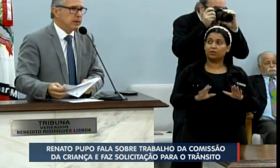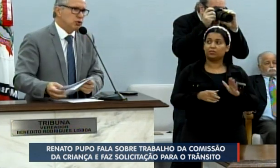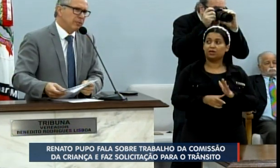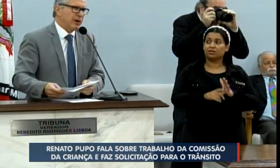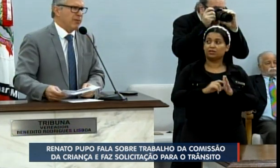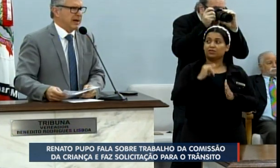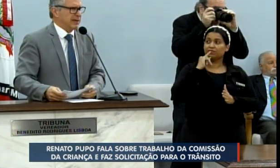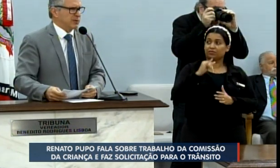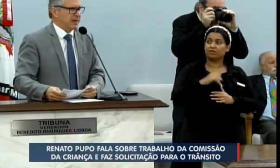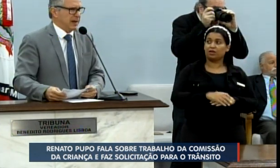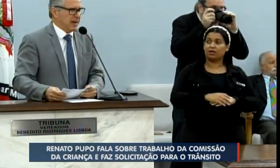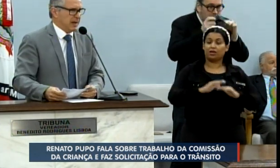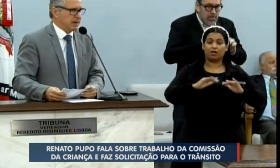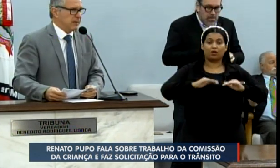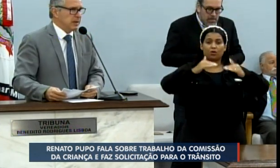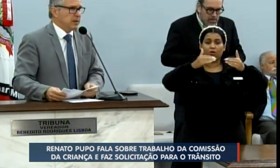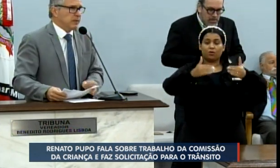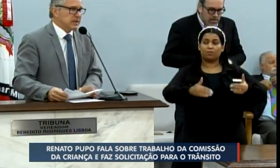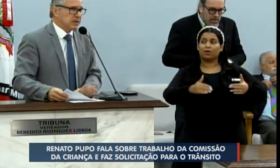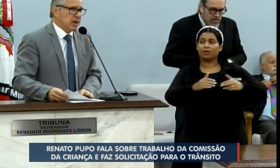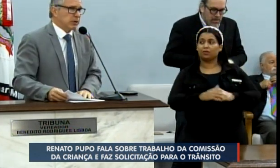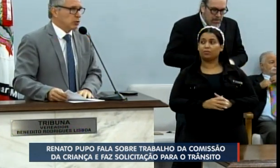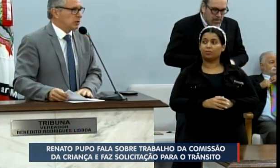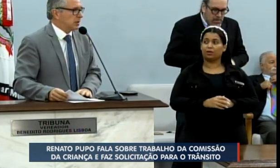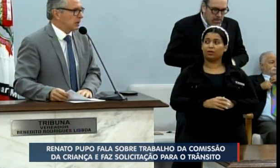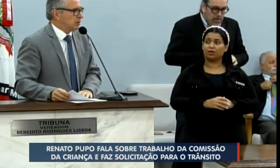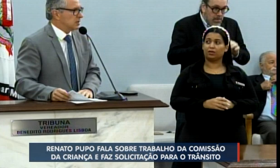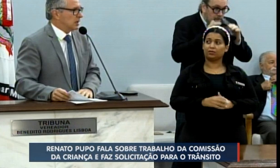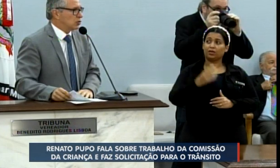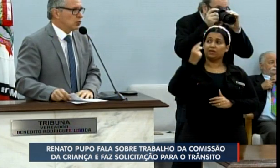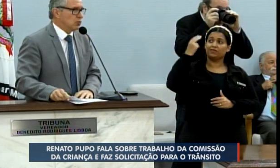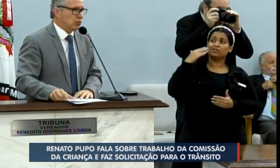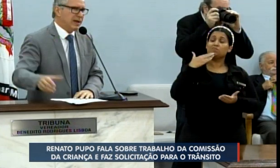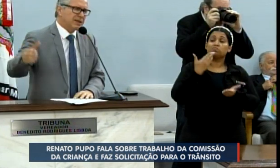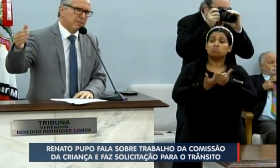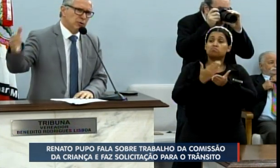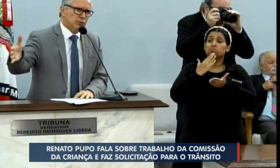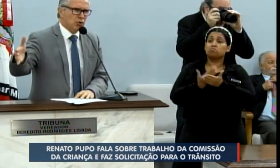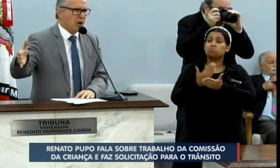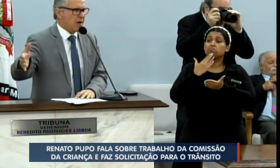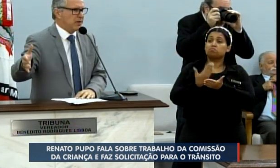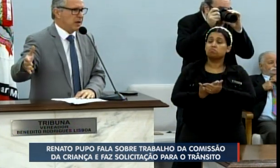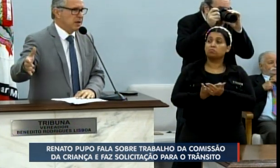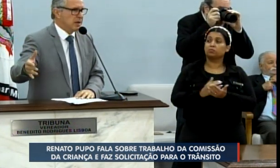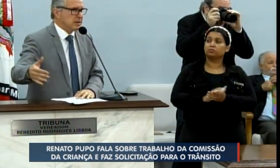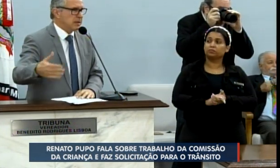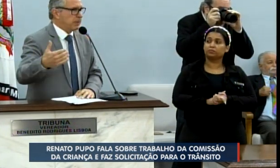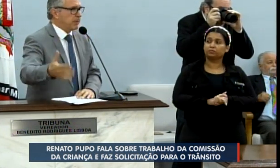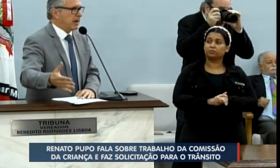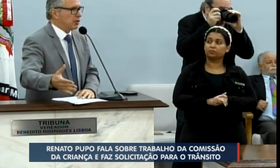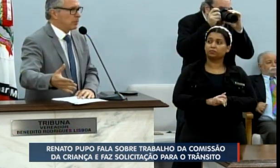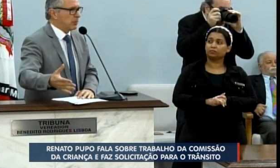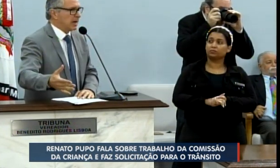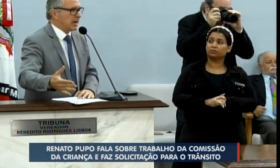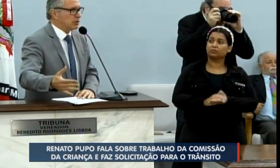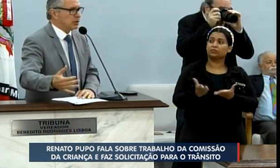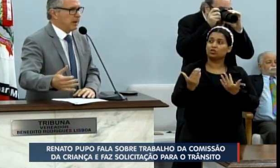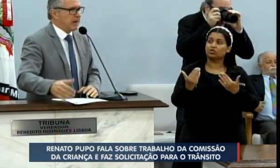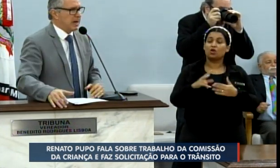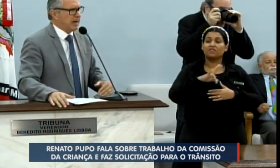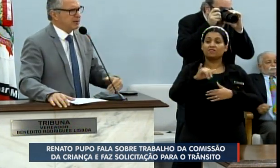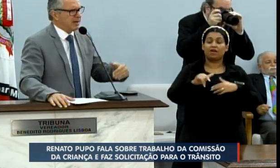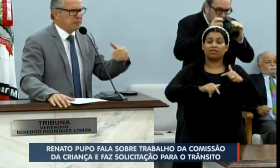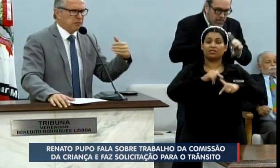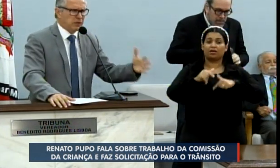falar de uma lombada no SENAC. Faz tempo que estou tratando desse assunto, ali tem muito jovem se preparando para o mercado